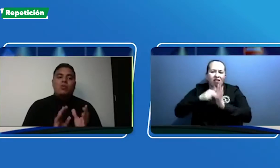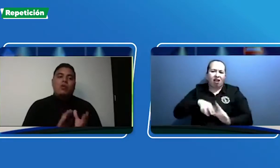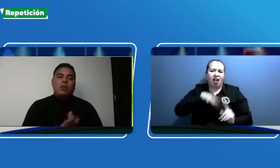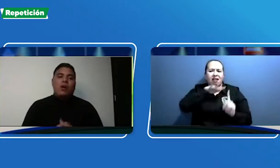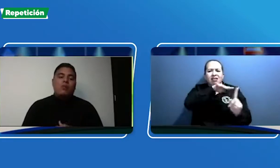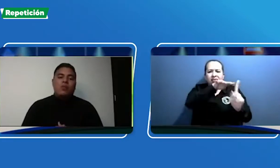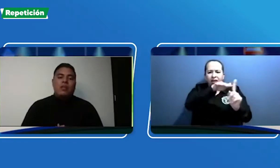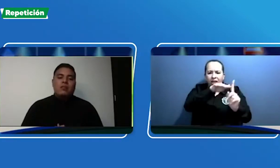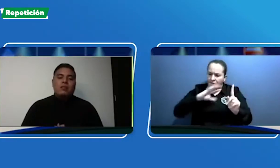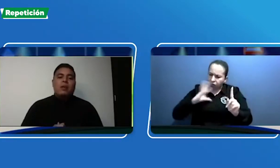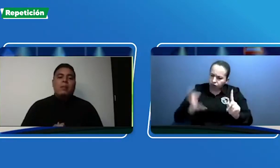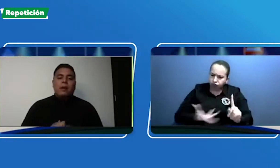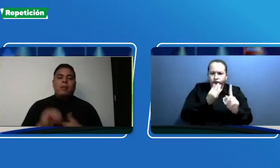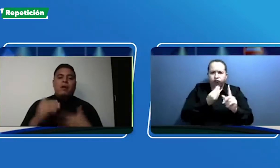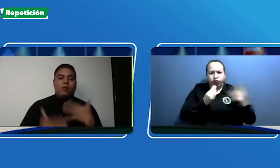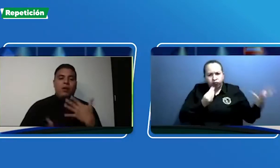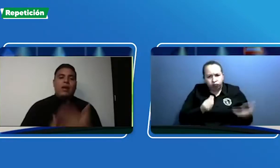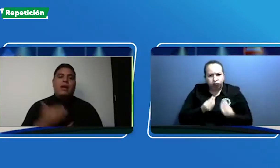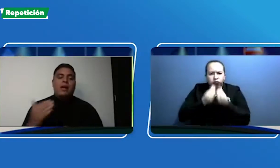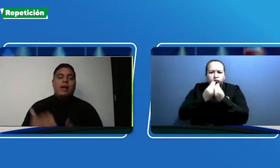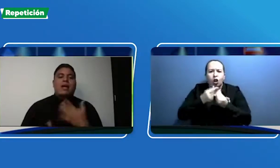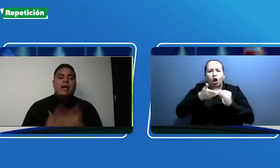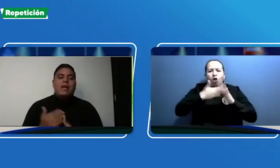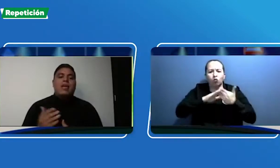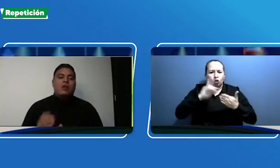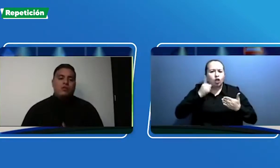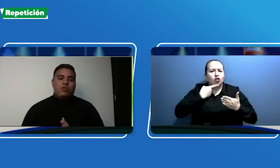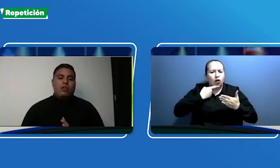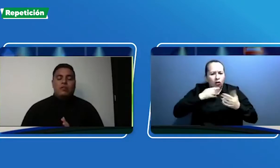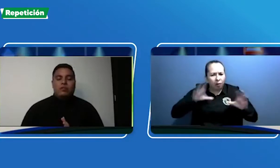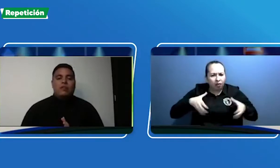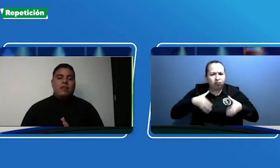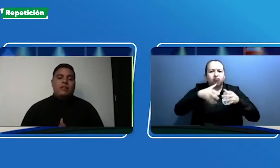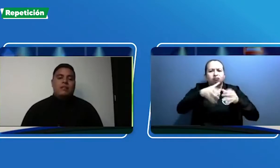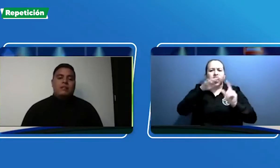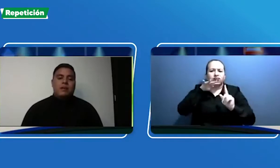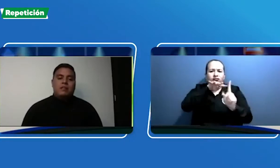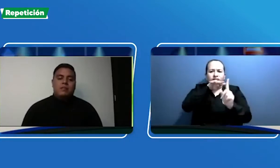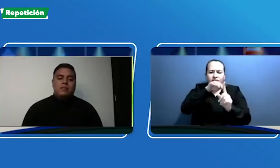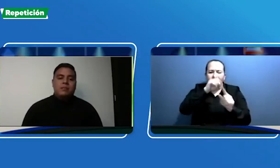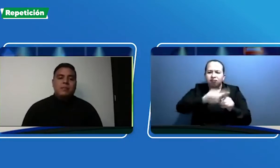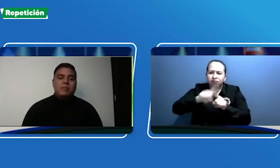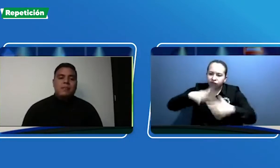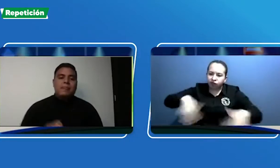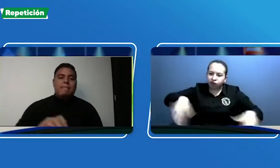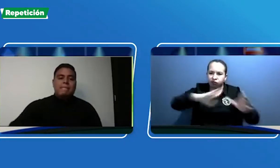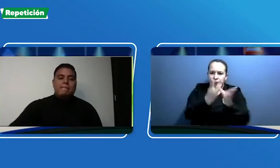conjunto con la comunidad sorda para poder lograr la inclusión en los diferentes espacios.